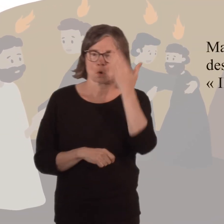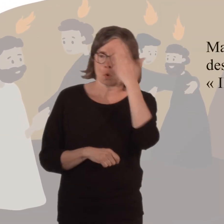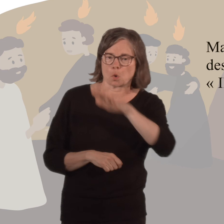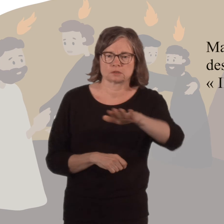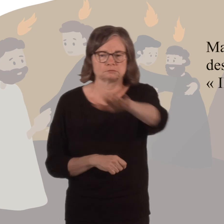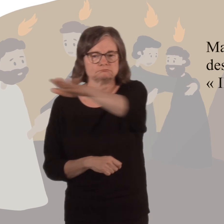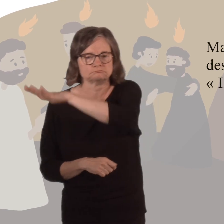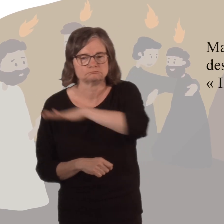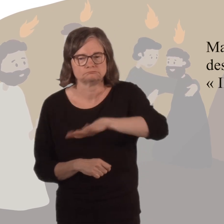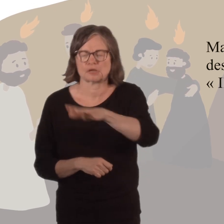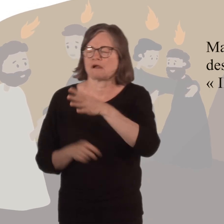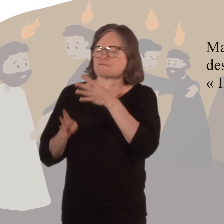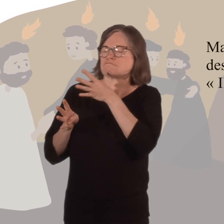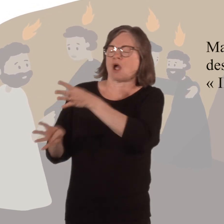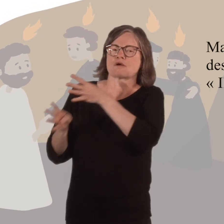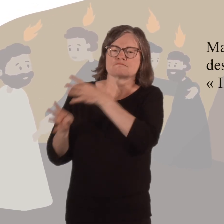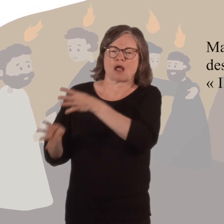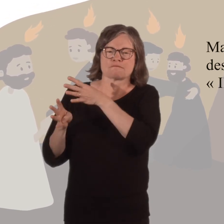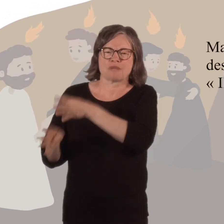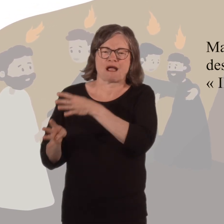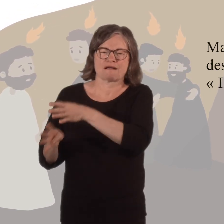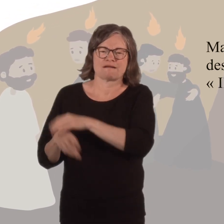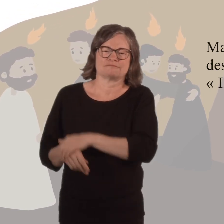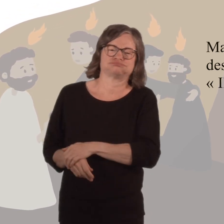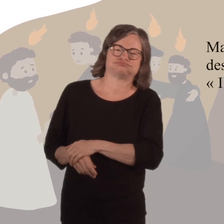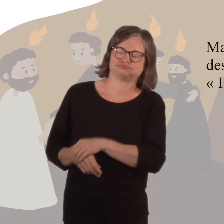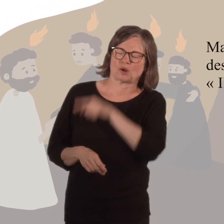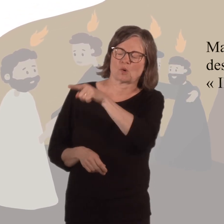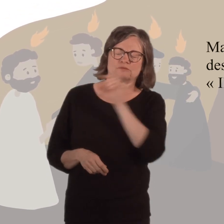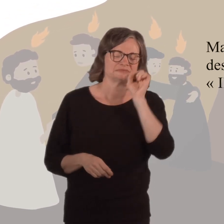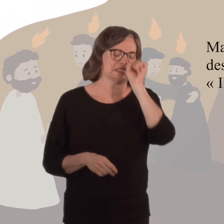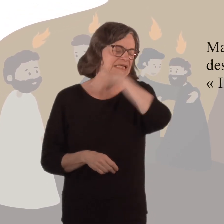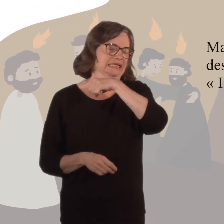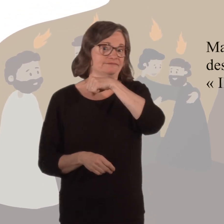Mais d'autres se moquent des croyants en disant: ils sont complètement ivres.